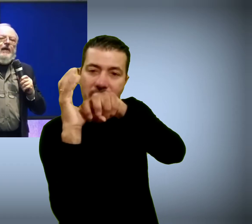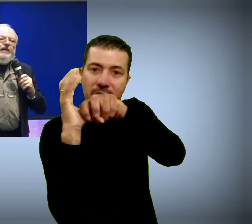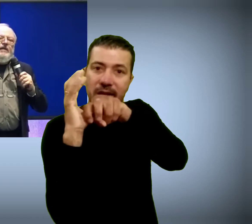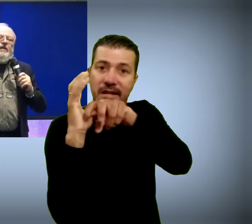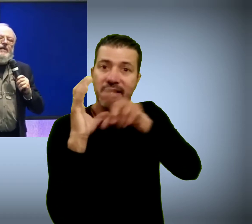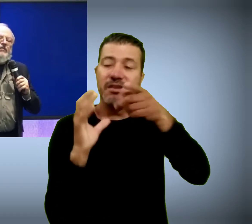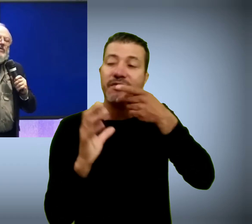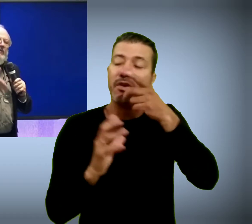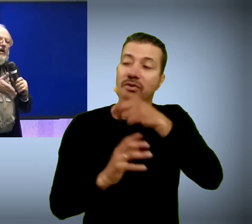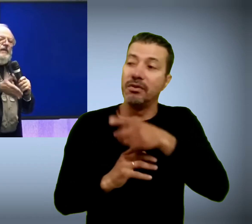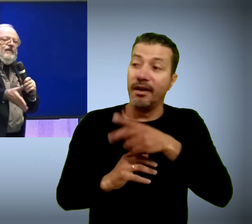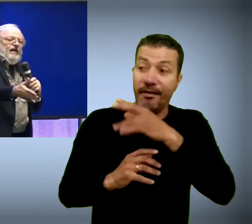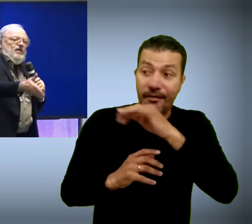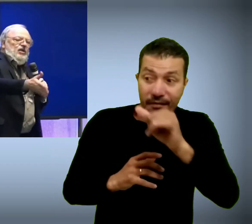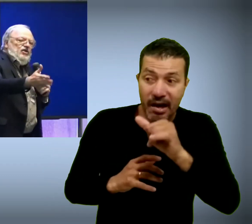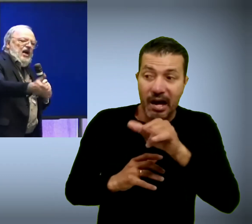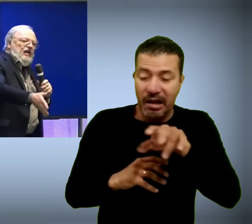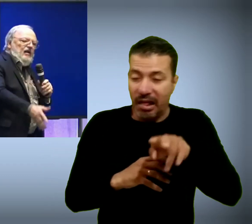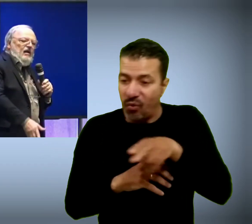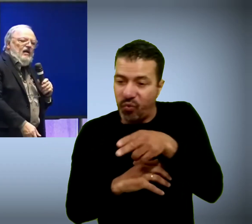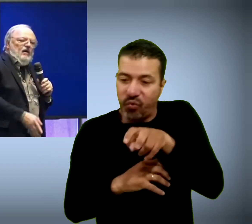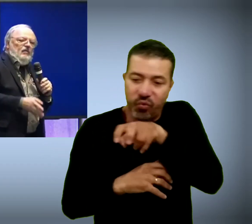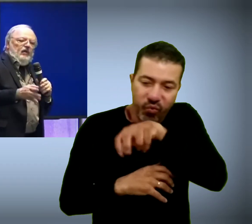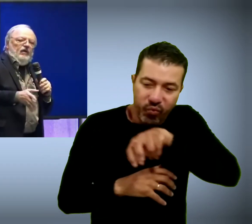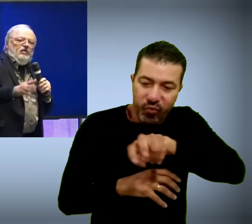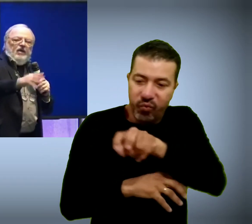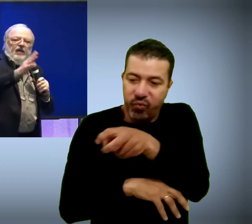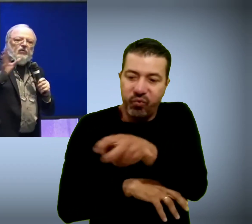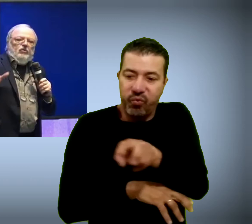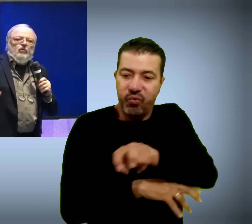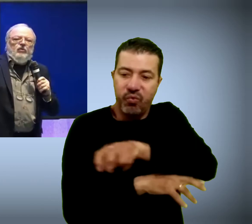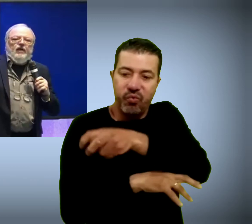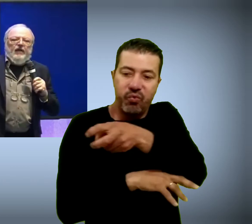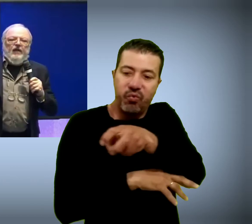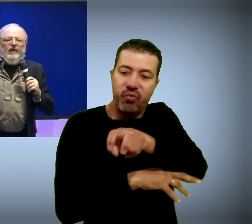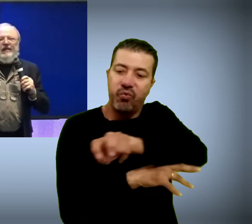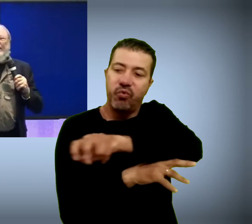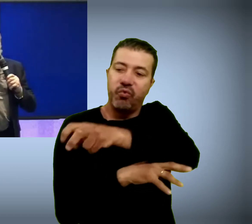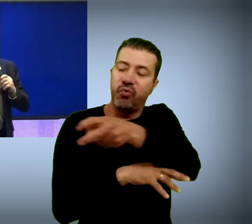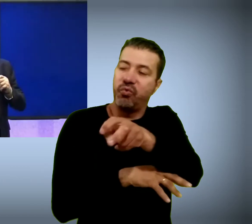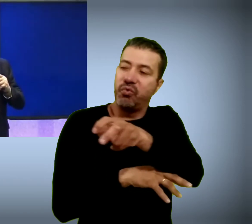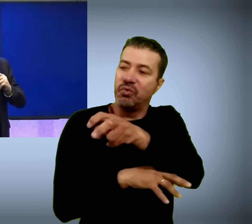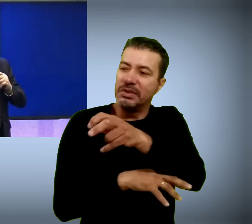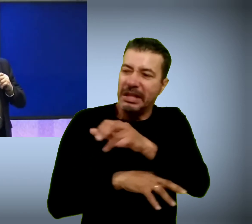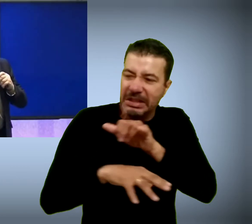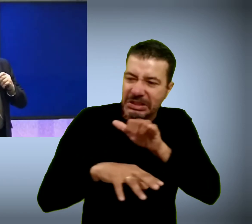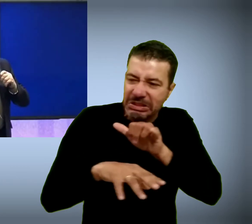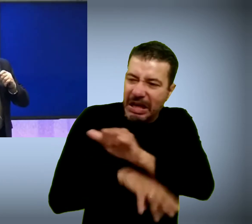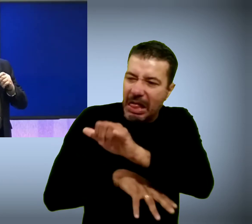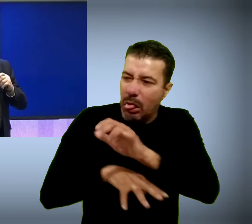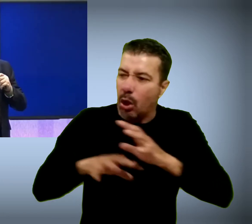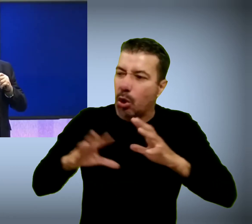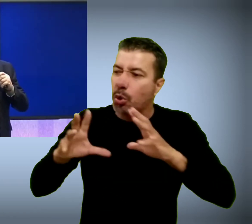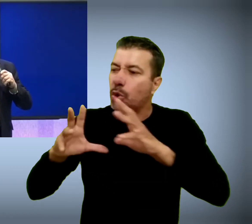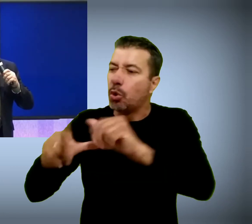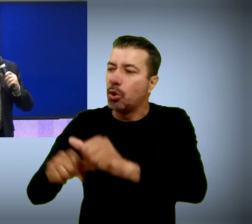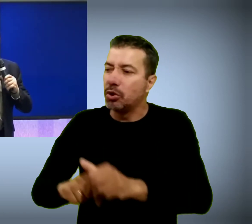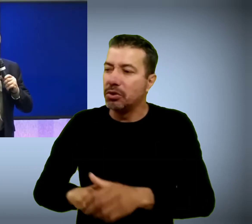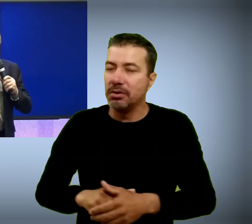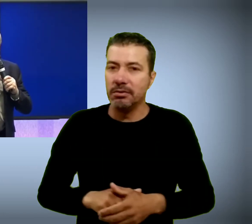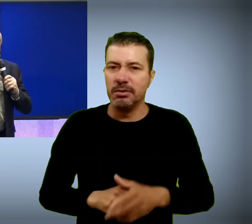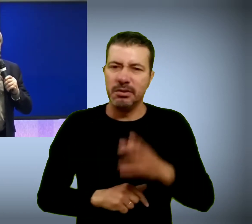para a serpente e disse assim: você vai começar a rastejar porque você enganou todo mundo aqui. Então, será que a serpente